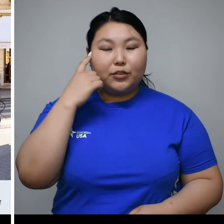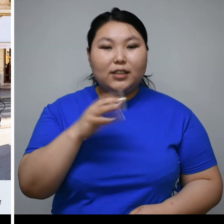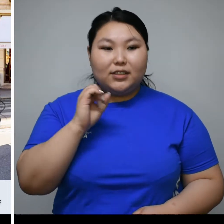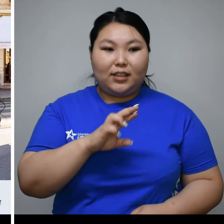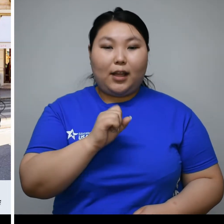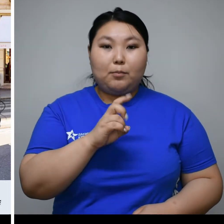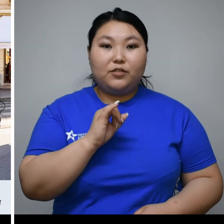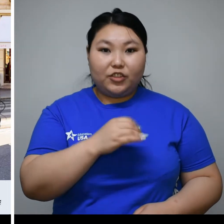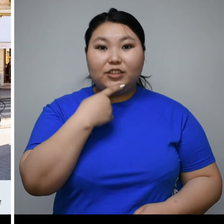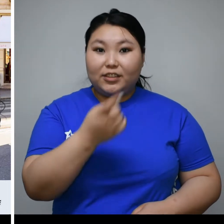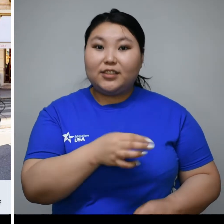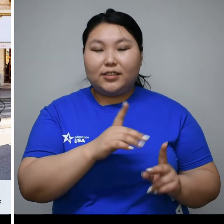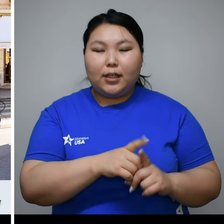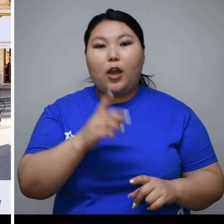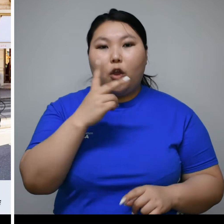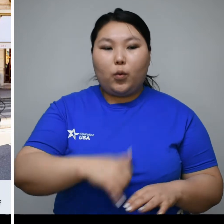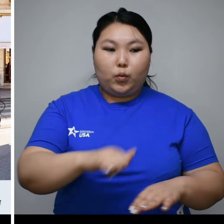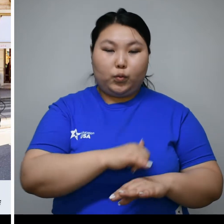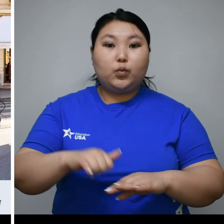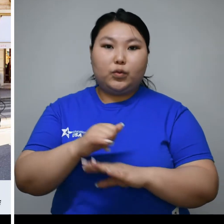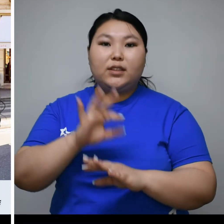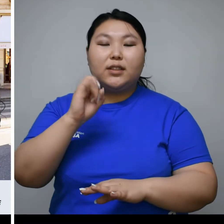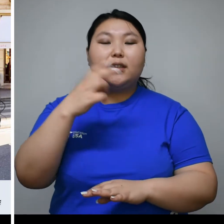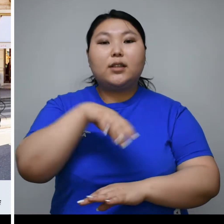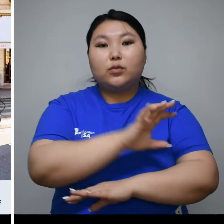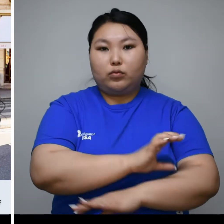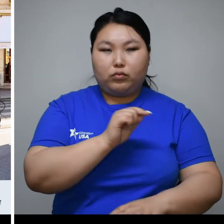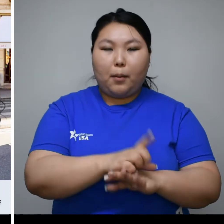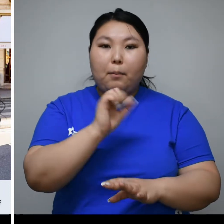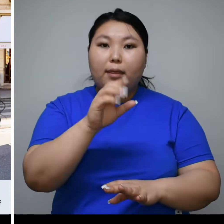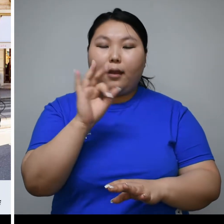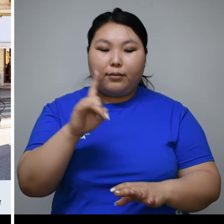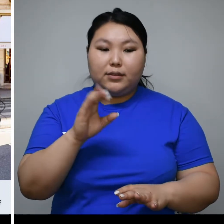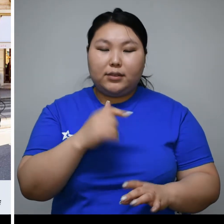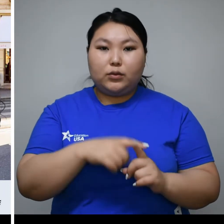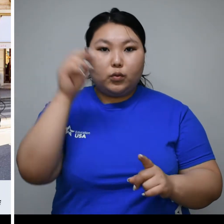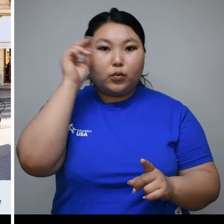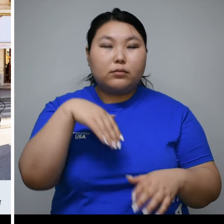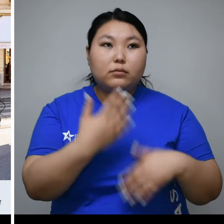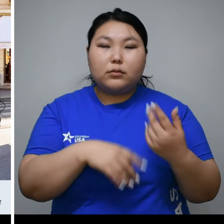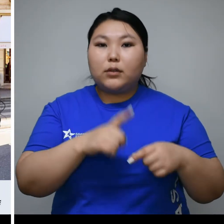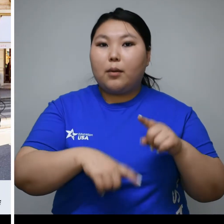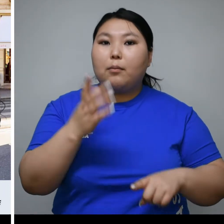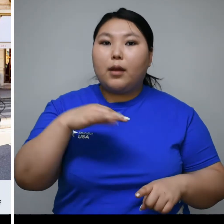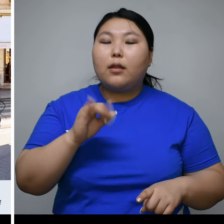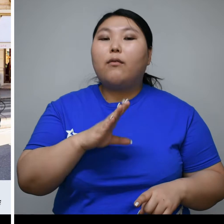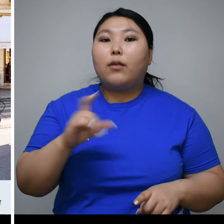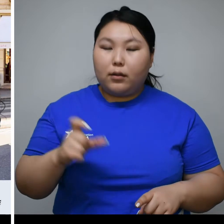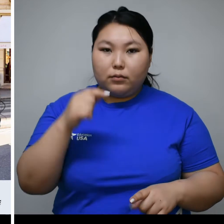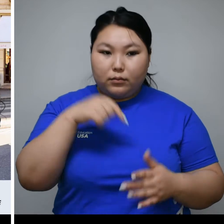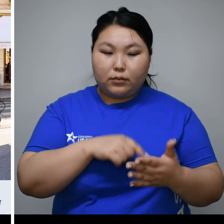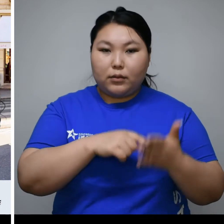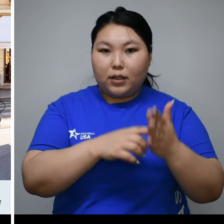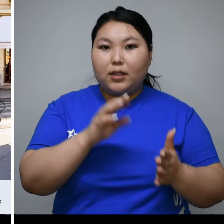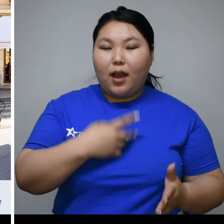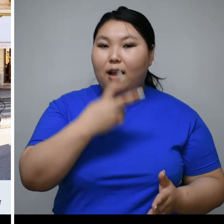Яг сайн намжингийн хэлснээр ингээд хоёр улсын те ихтэй сургуульд баяг бакалаврын зэрэгэрээ суралцахад яг ямар үед юм бэ гэд